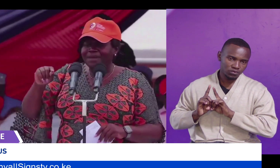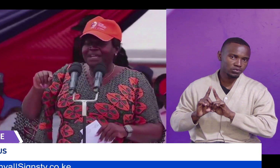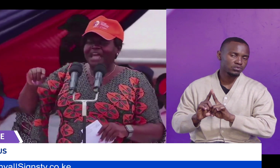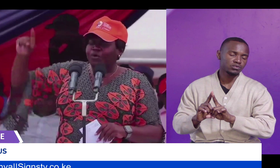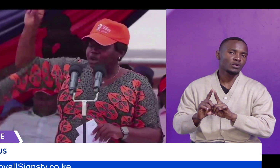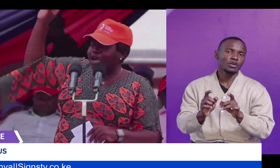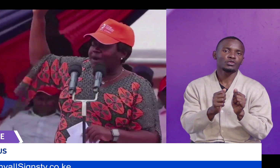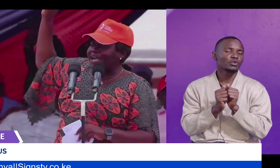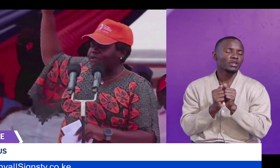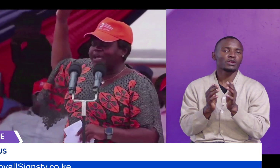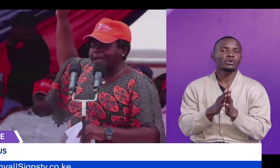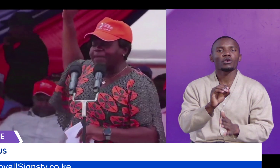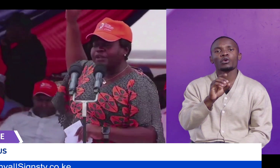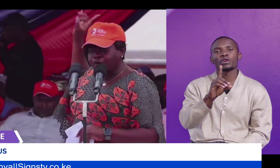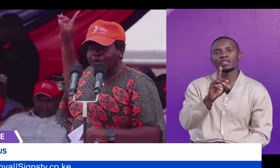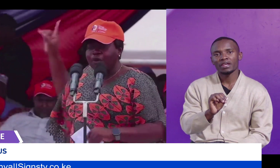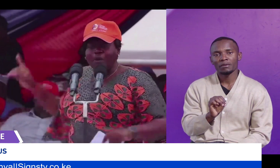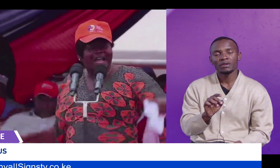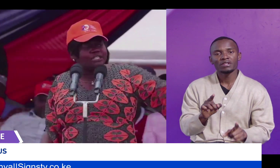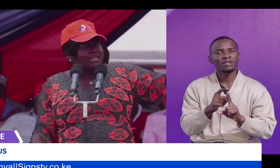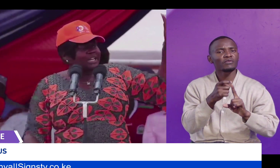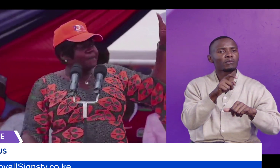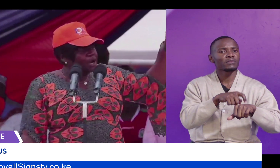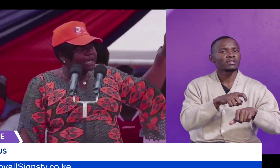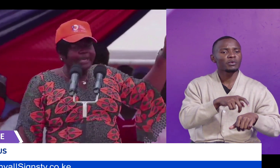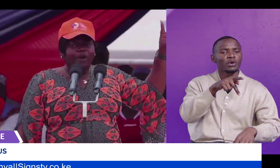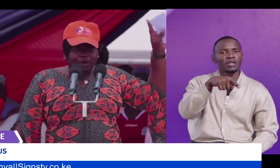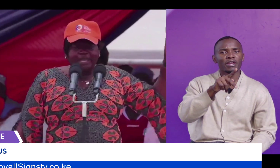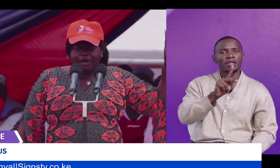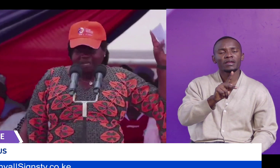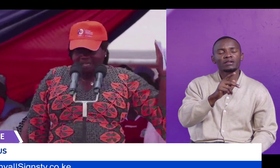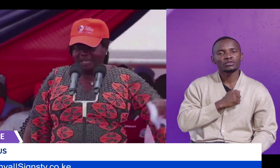na kutoka wakati wa KPU, wakati wa Jaramogi Oginga Odinga.